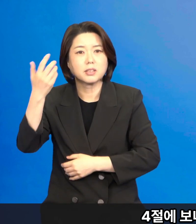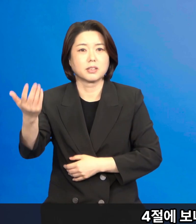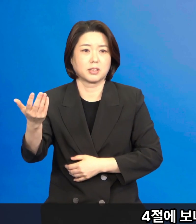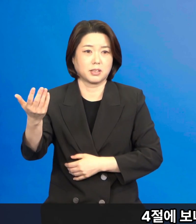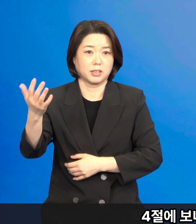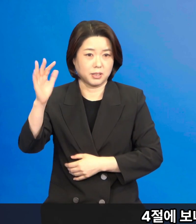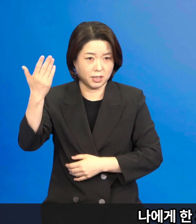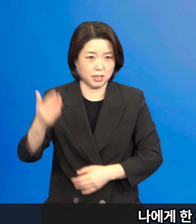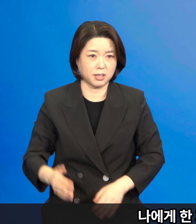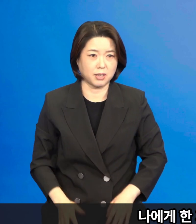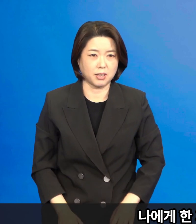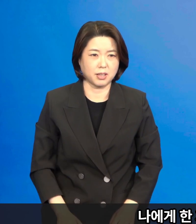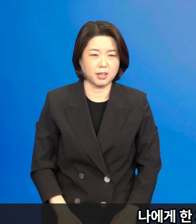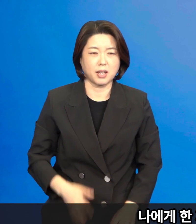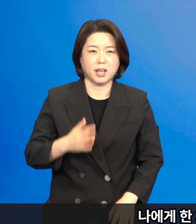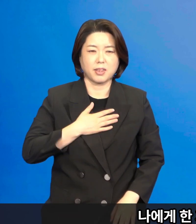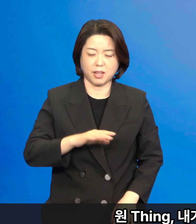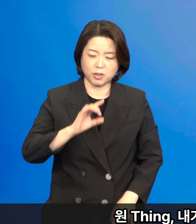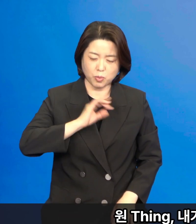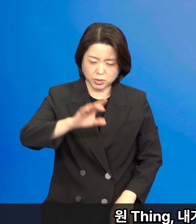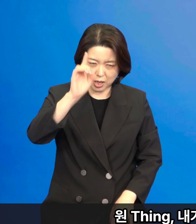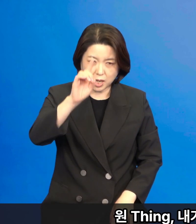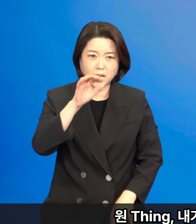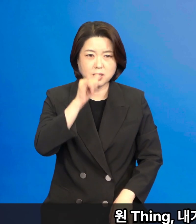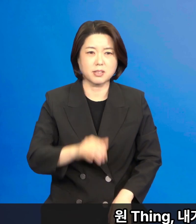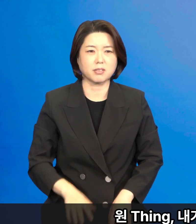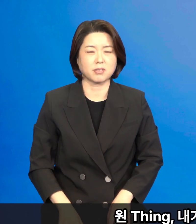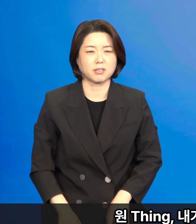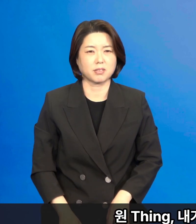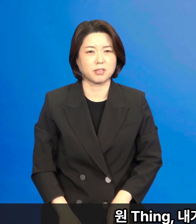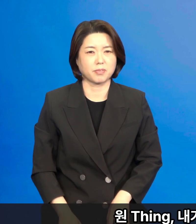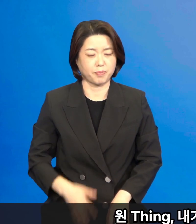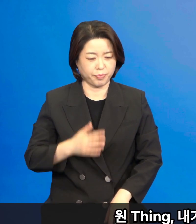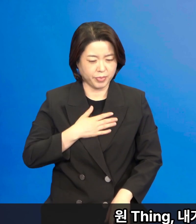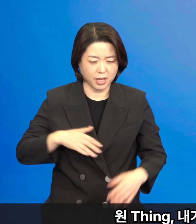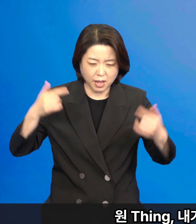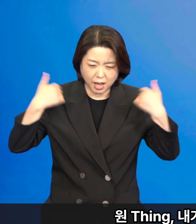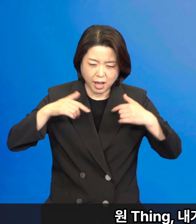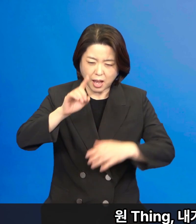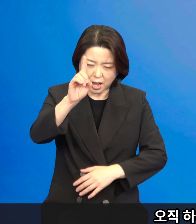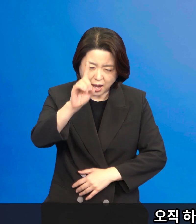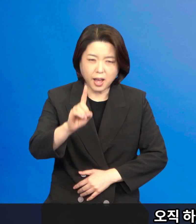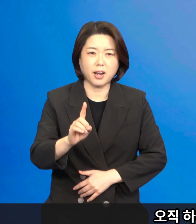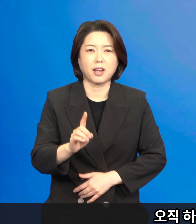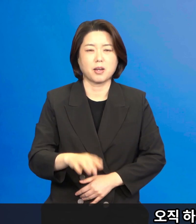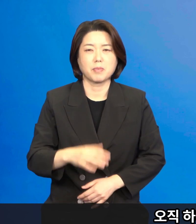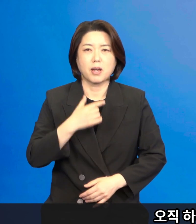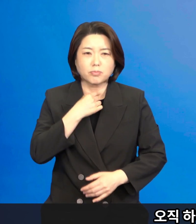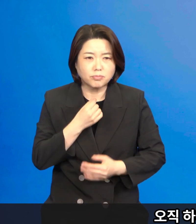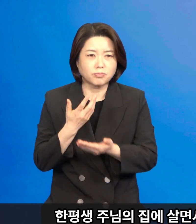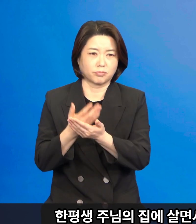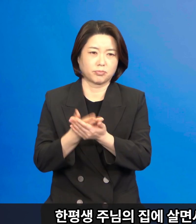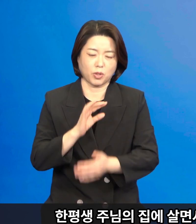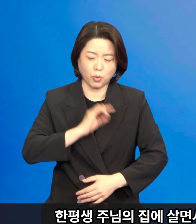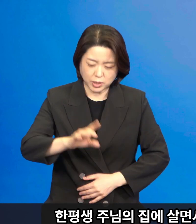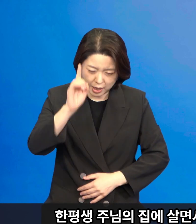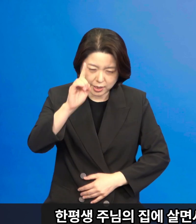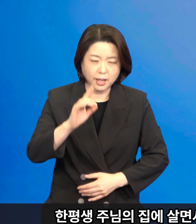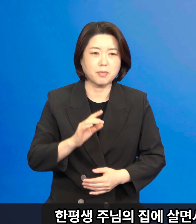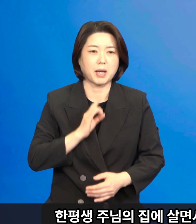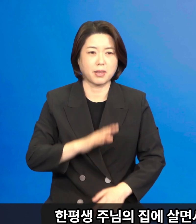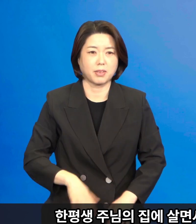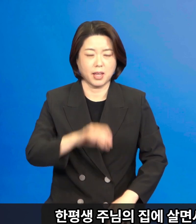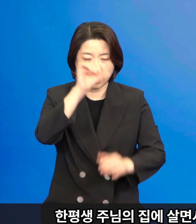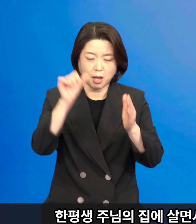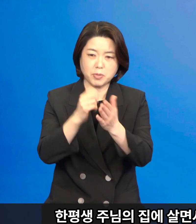유명한 구절이죠. 나에게 한 가지 소원이 있습니다. One thing. 내가 한 가지만 구하겠습니다. 오직 하나만 구하겠습니다. 한평생 주님의